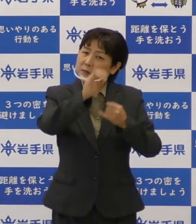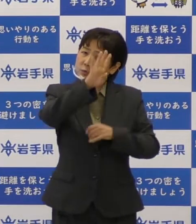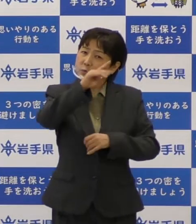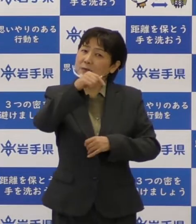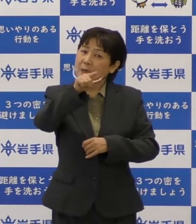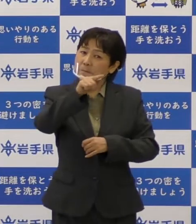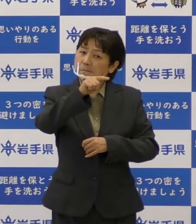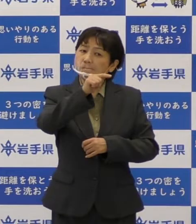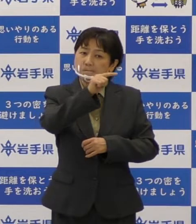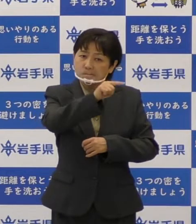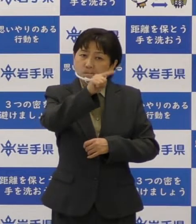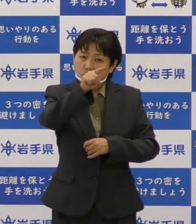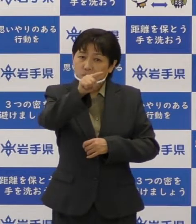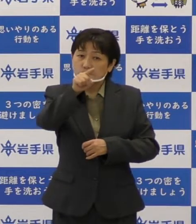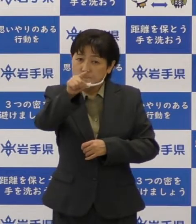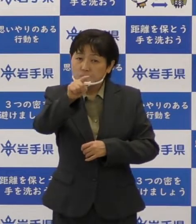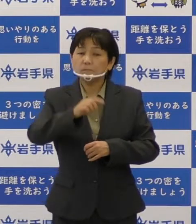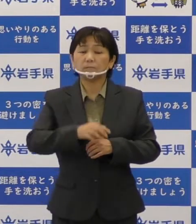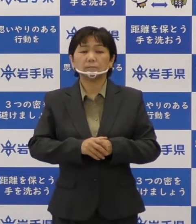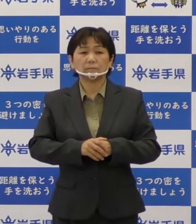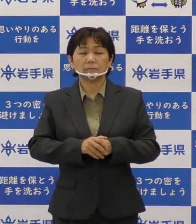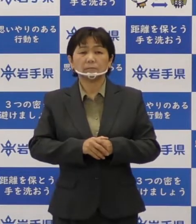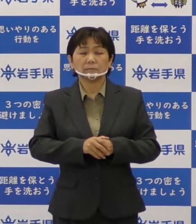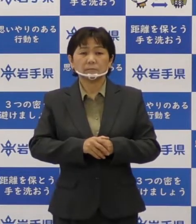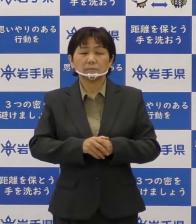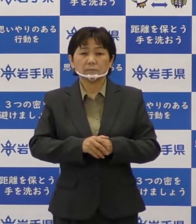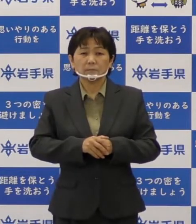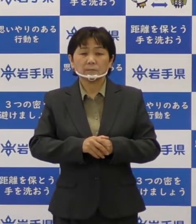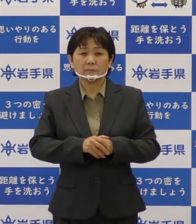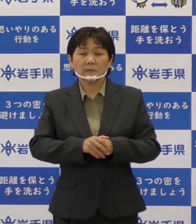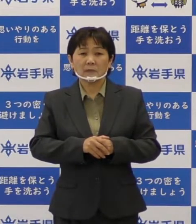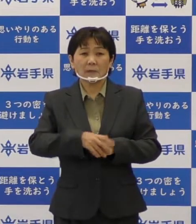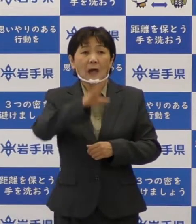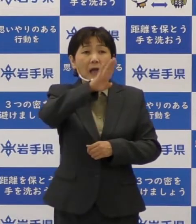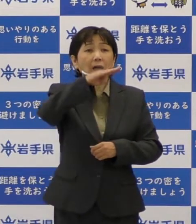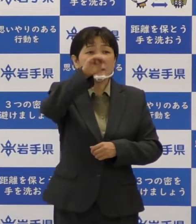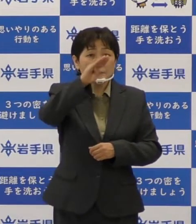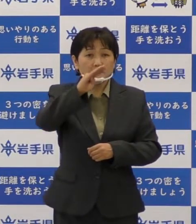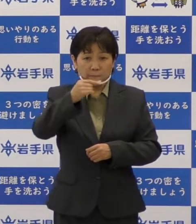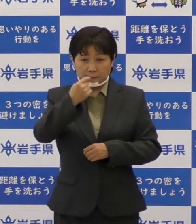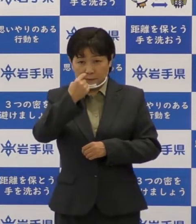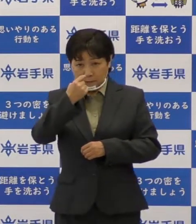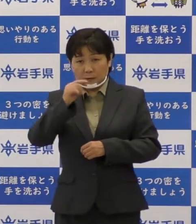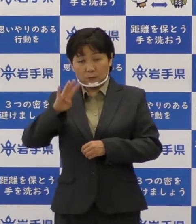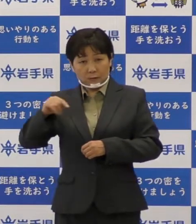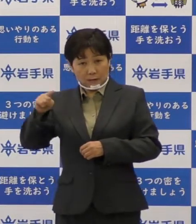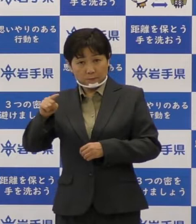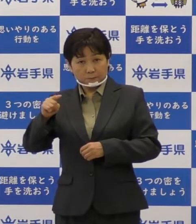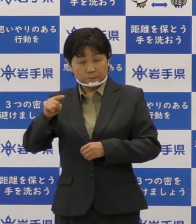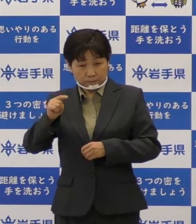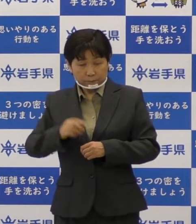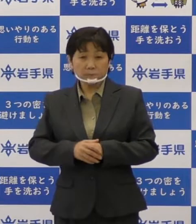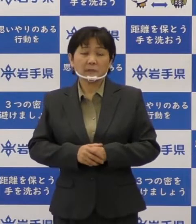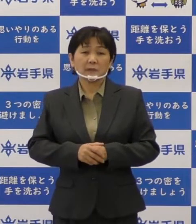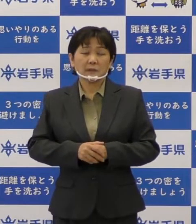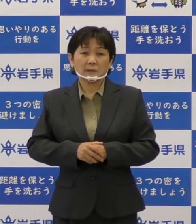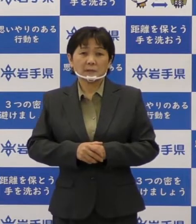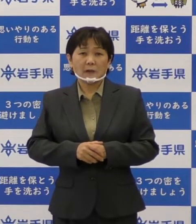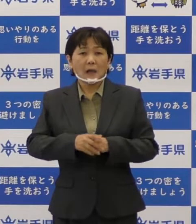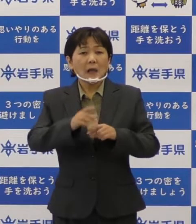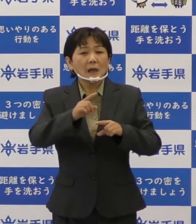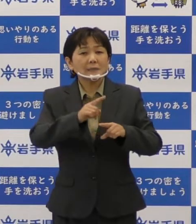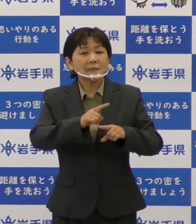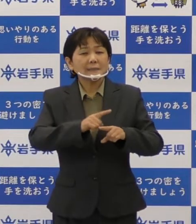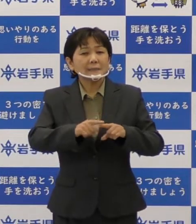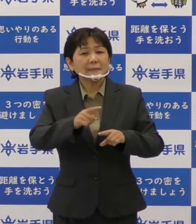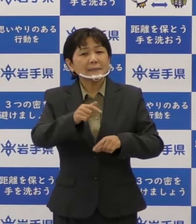ベルの県単位などでのこの部分再開を